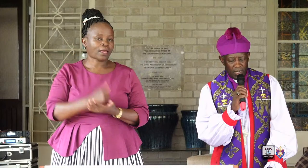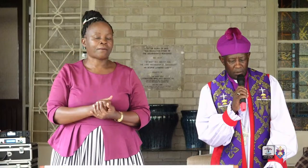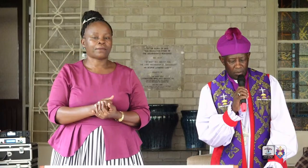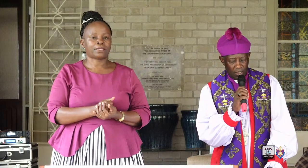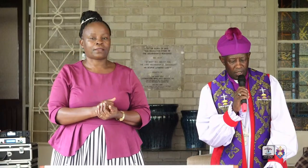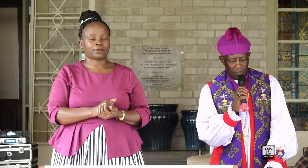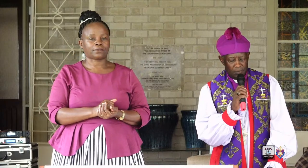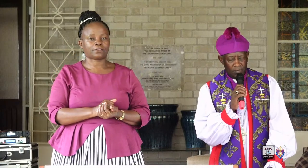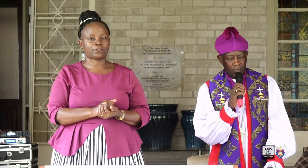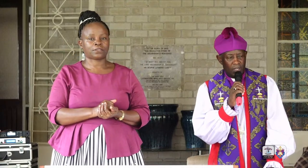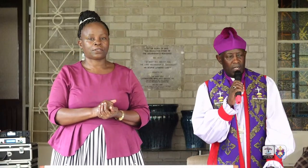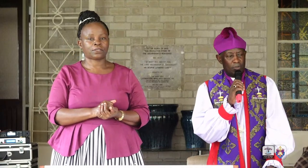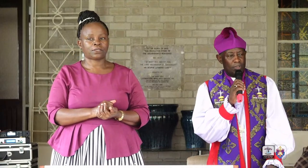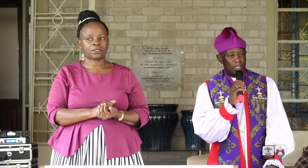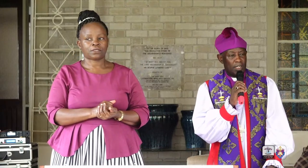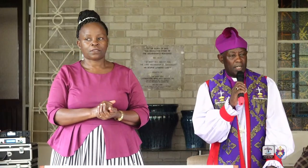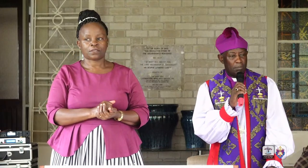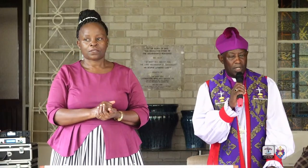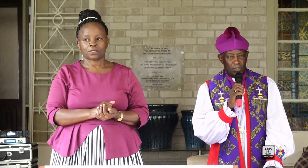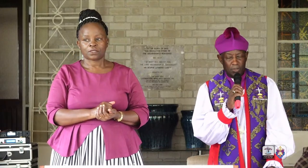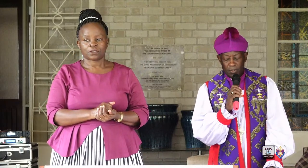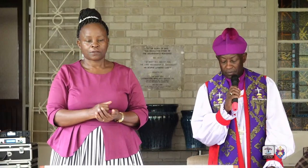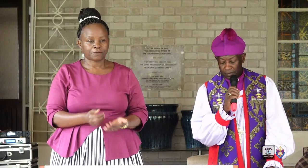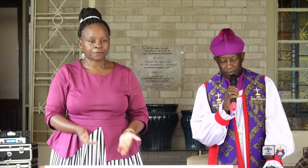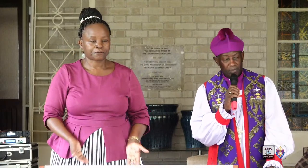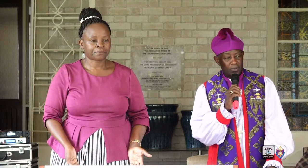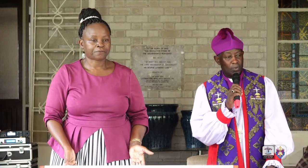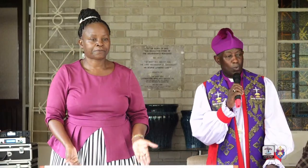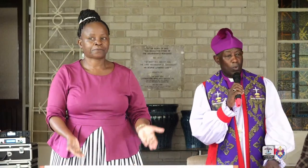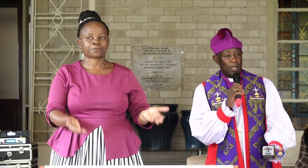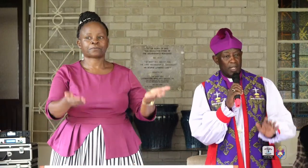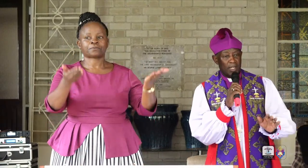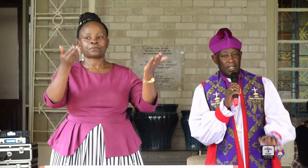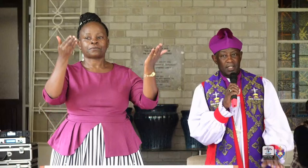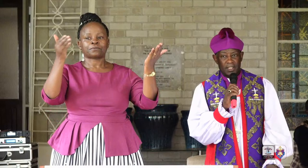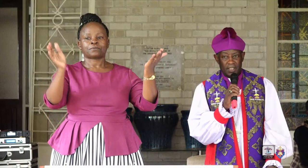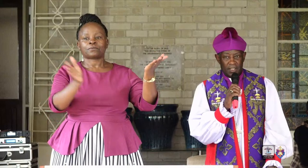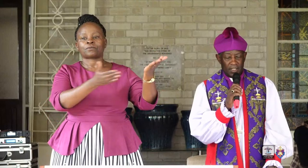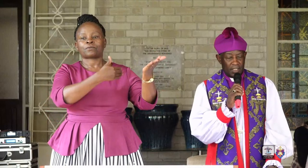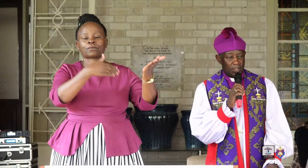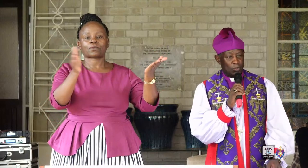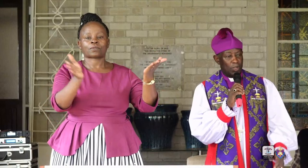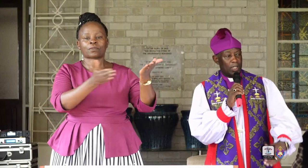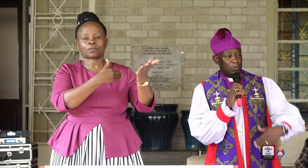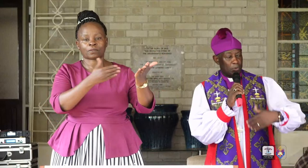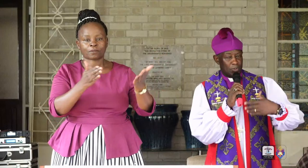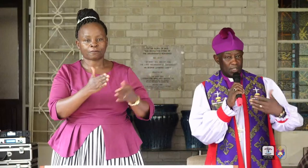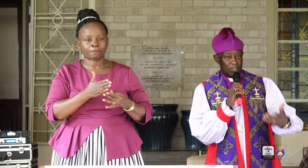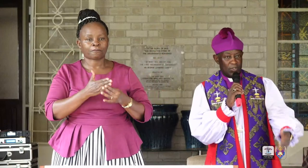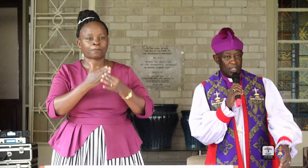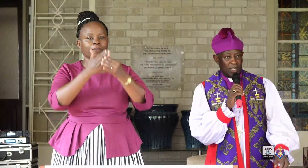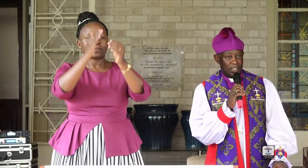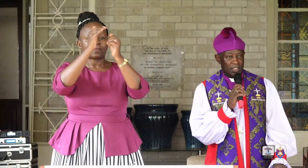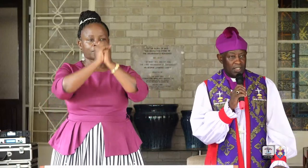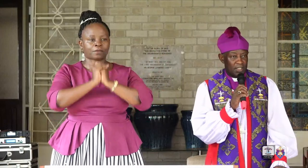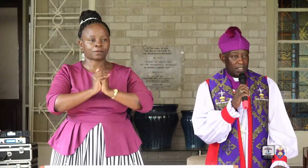amiina tujja kugenda mu maaso kwaya yatutwale mu